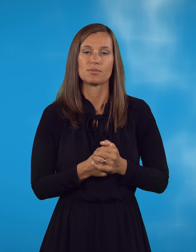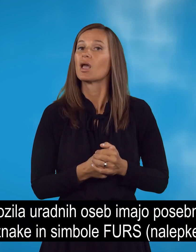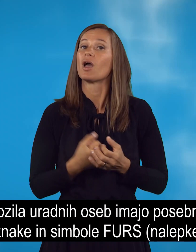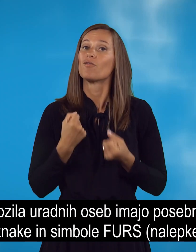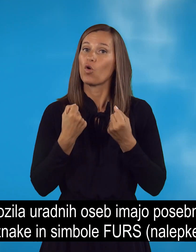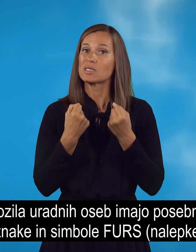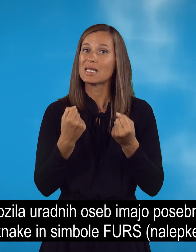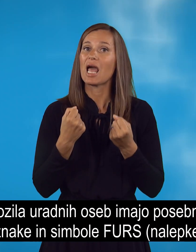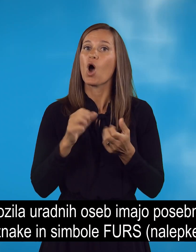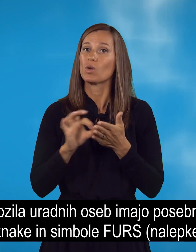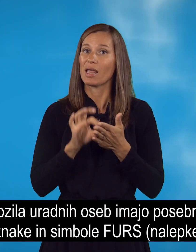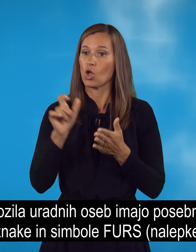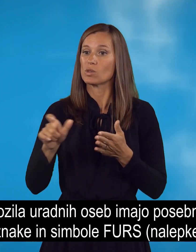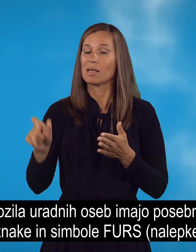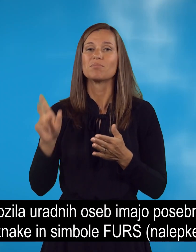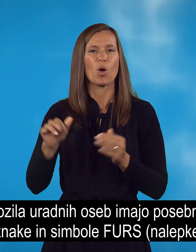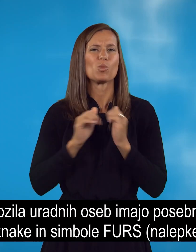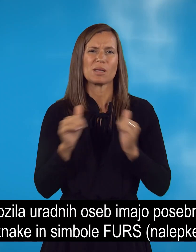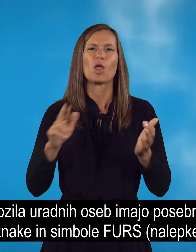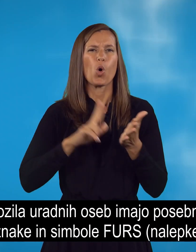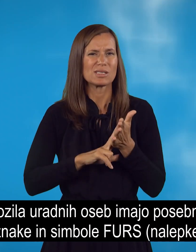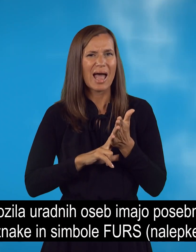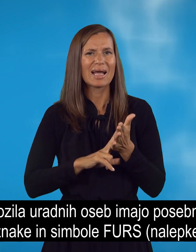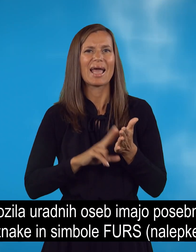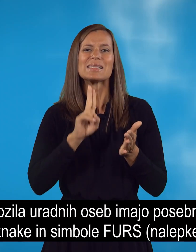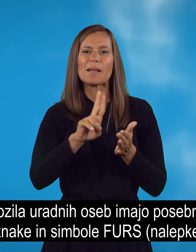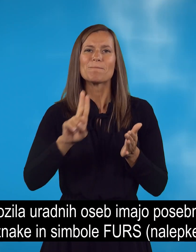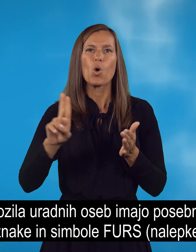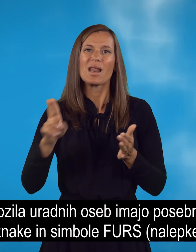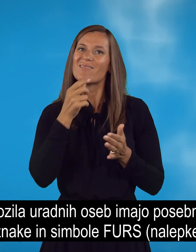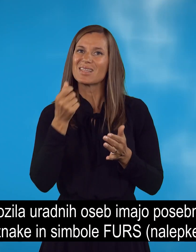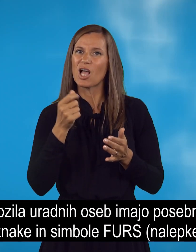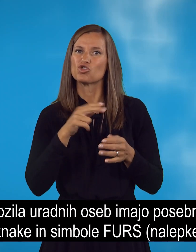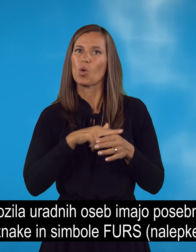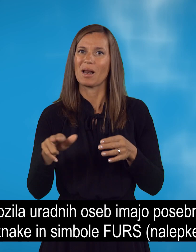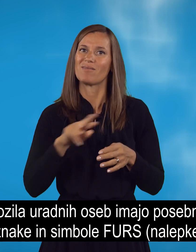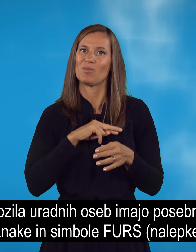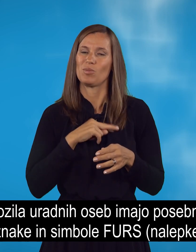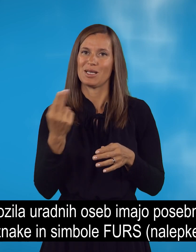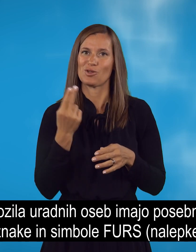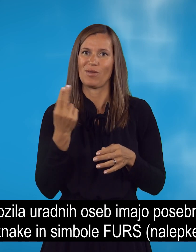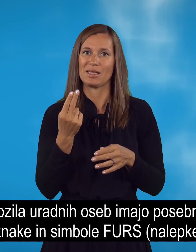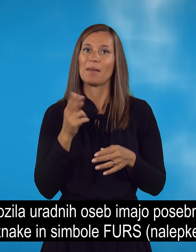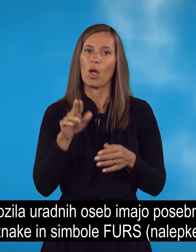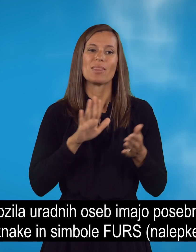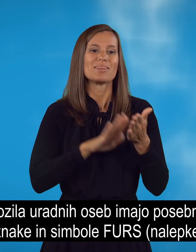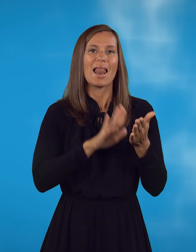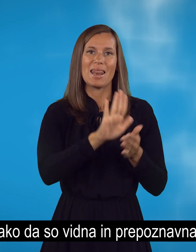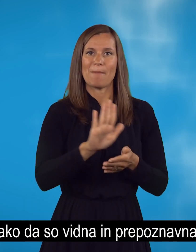Vozila uradnih oseb imajo posebne oznake in simbole Finančne uprave Republike Slovenije, nalepke, tako da